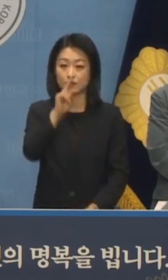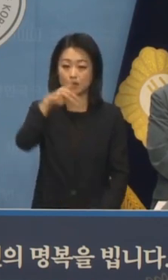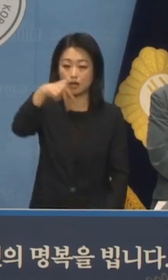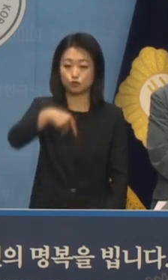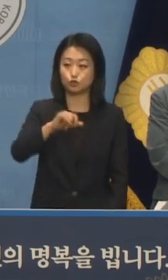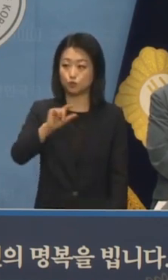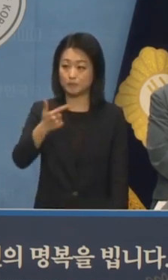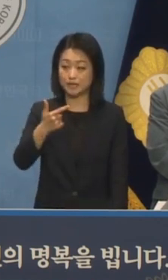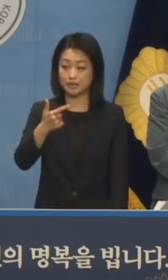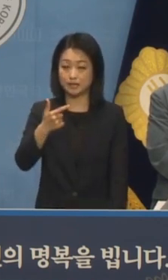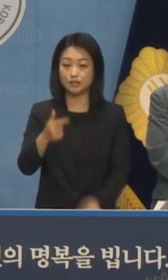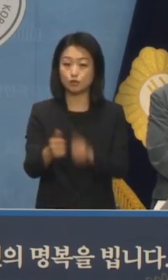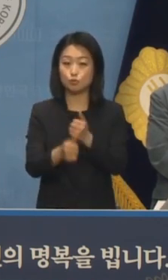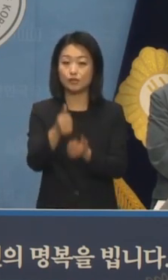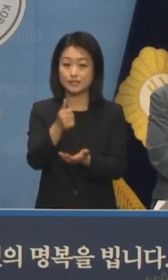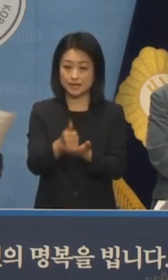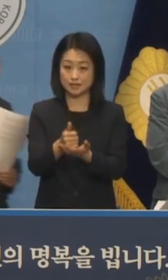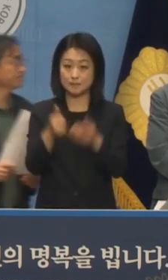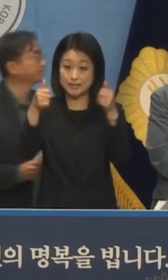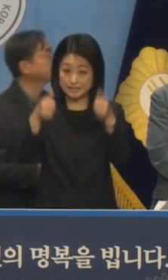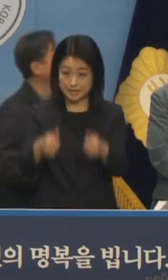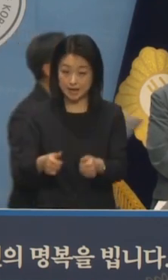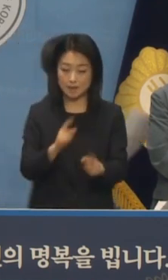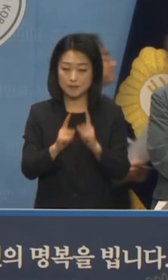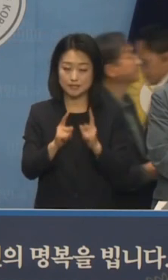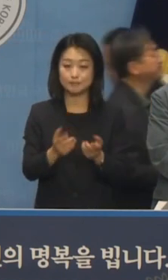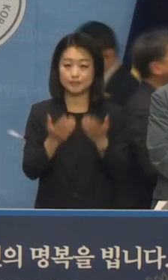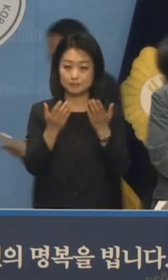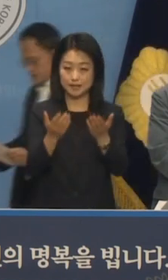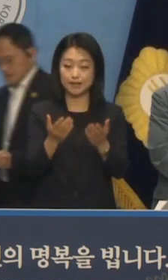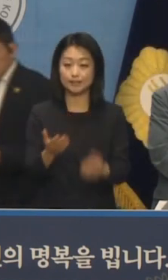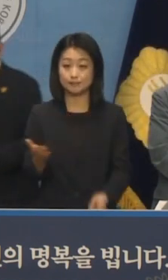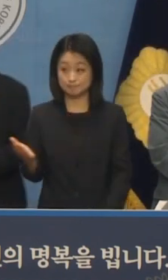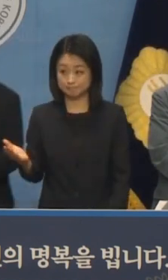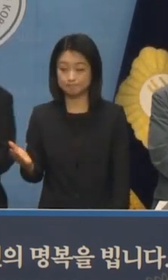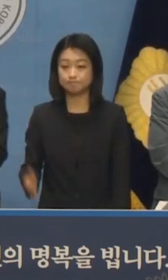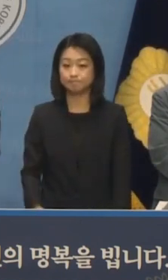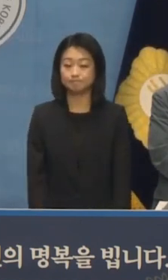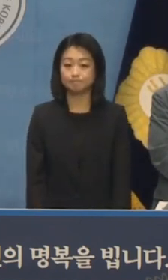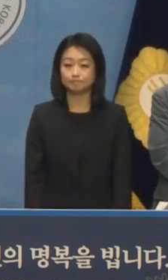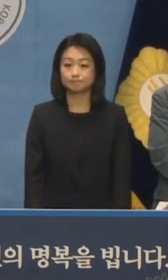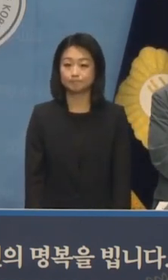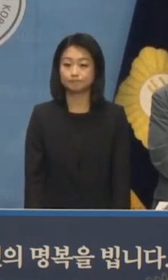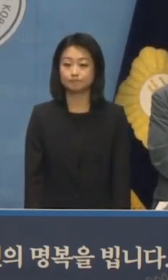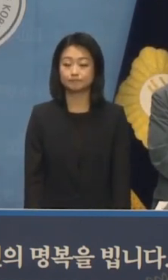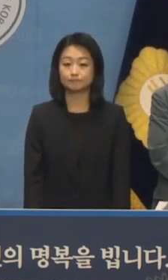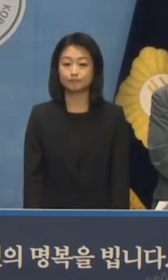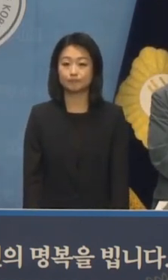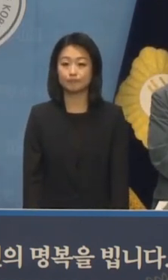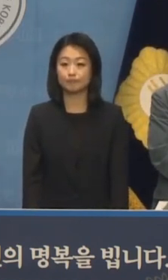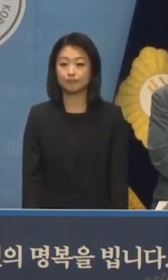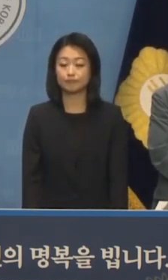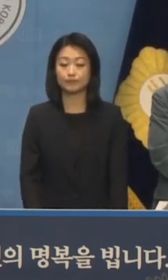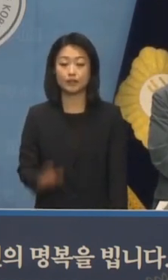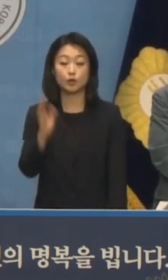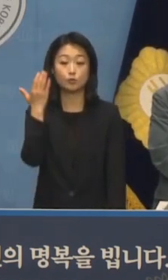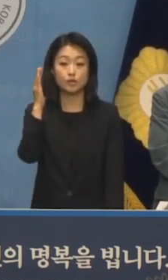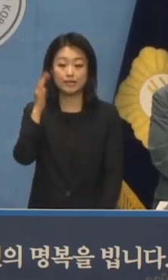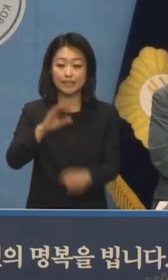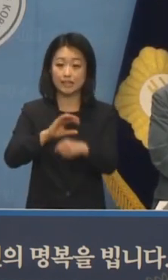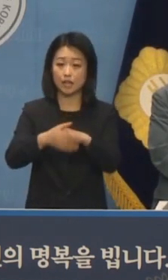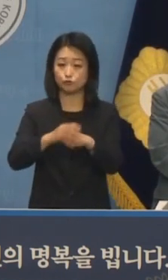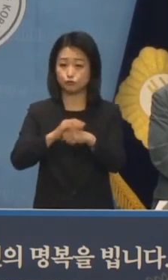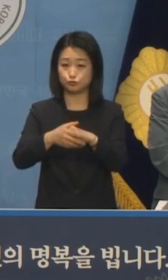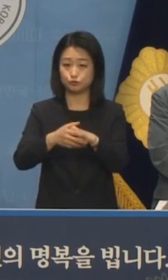박주민 위원장님 인사 말씀 있겠습니다. 예, 최근에